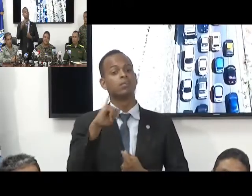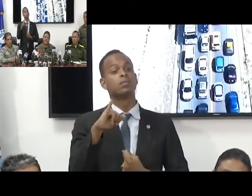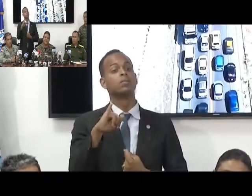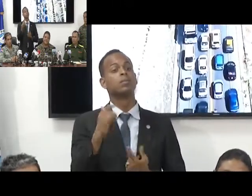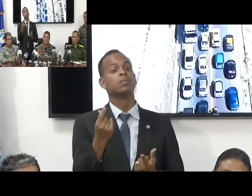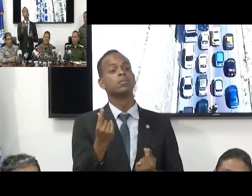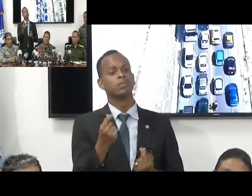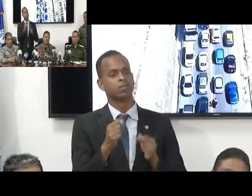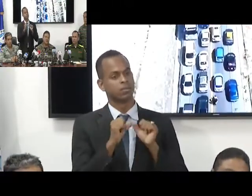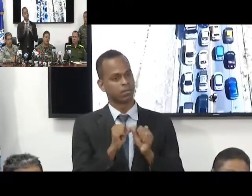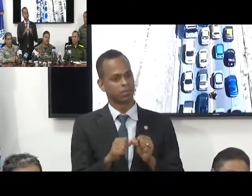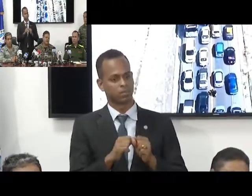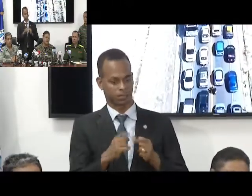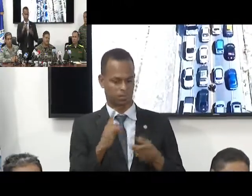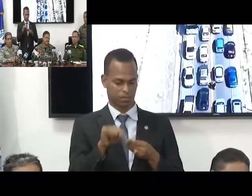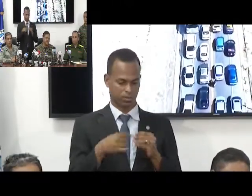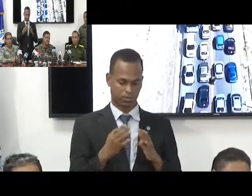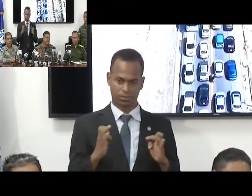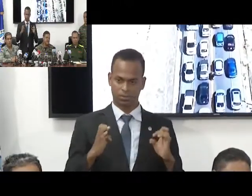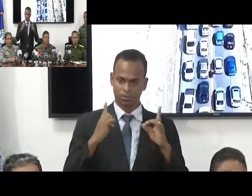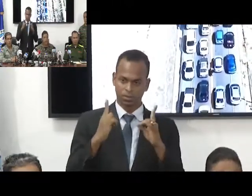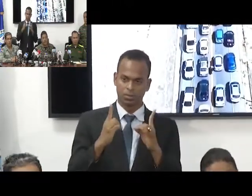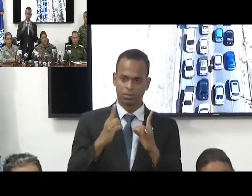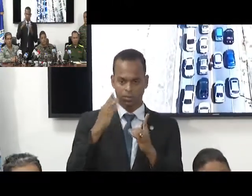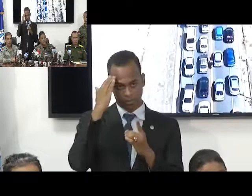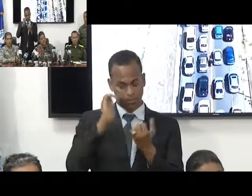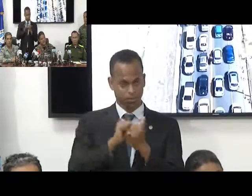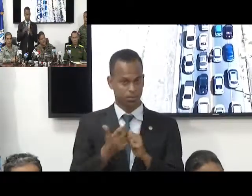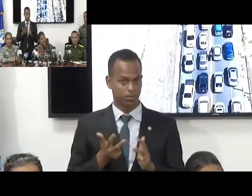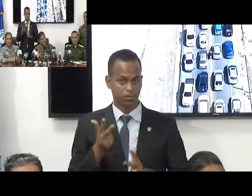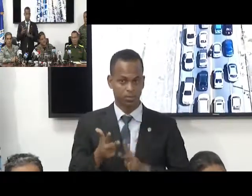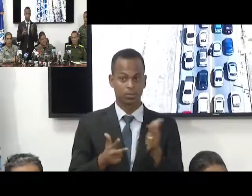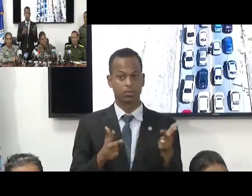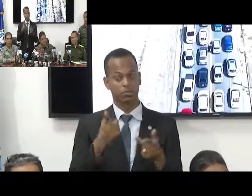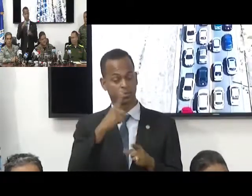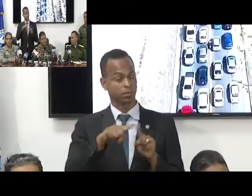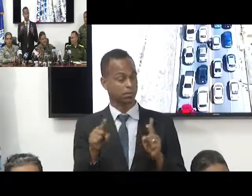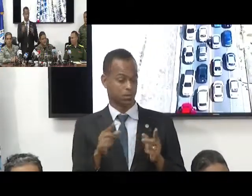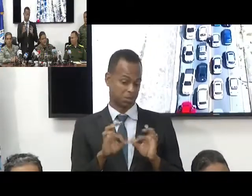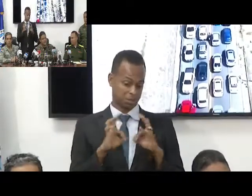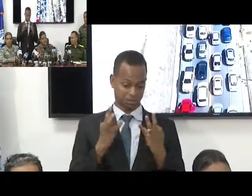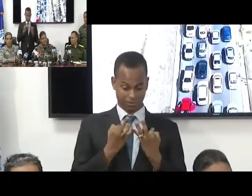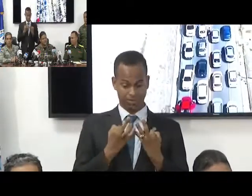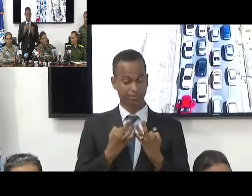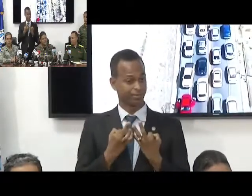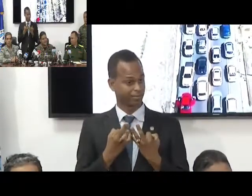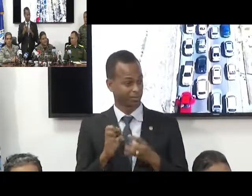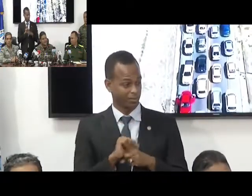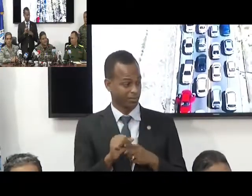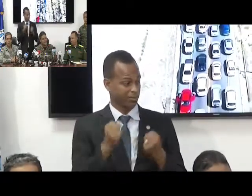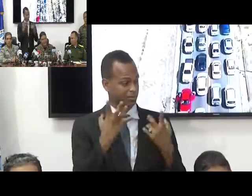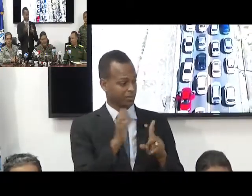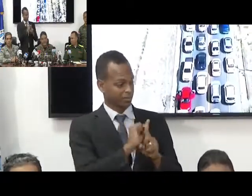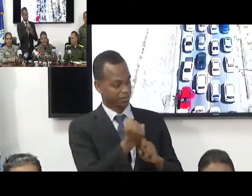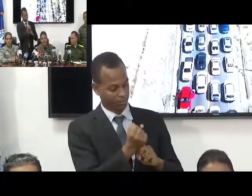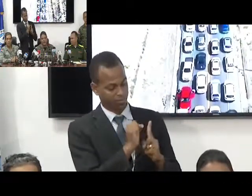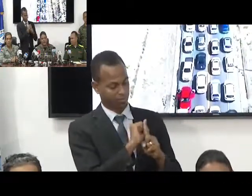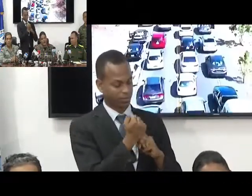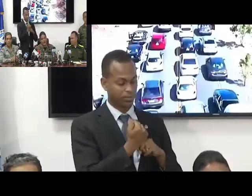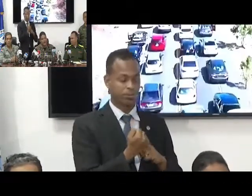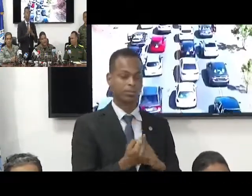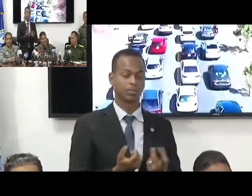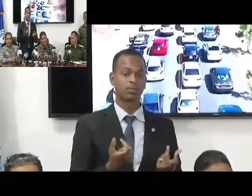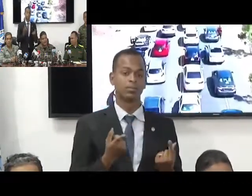parte, seguir insistiendo en la educación vial también. Pero en la formación familiar. Hay muchas situaciones que